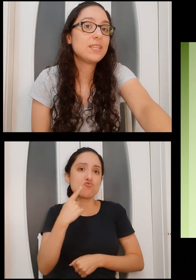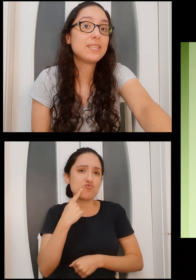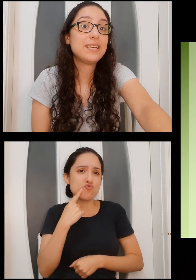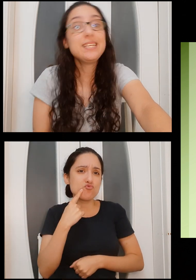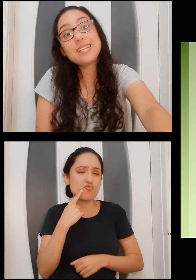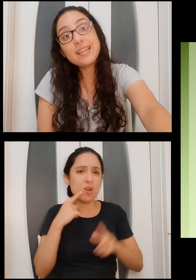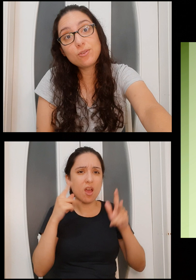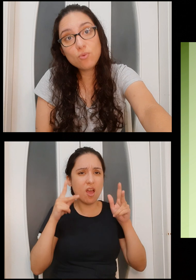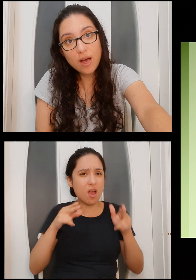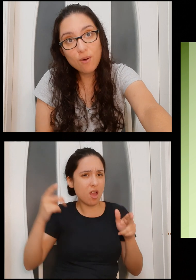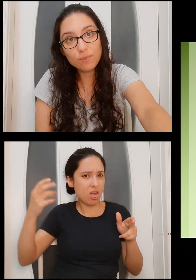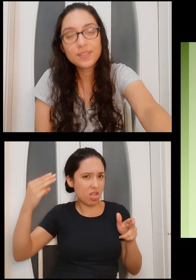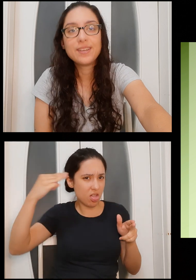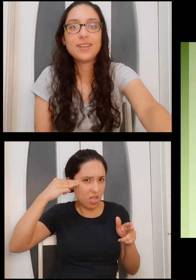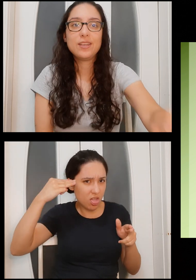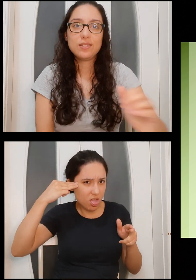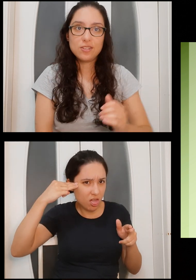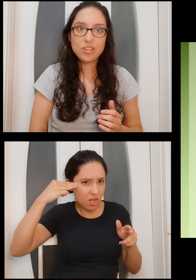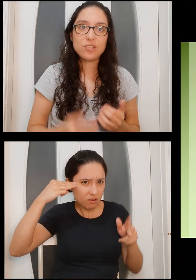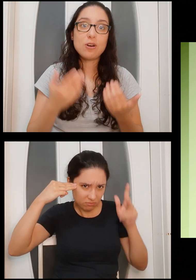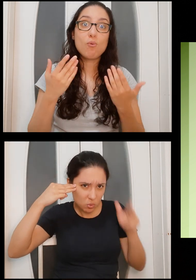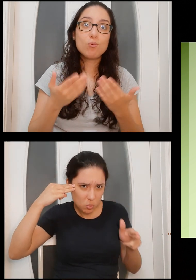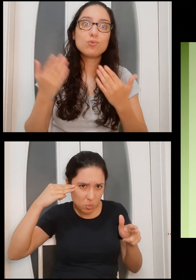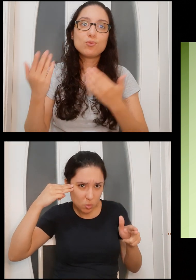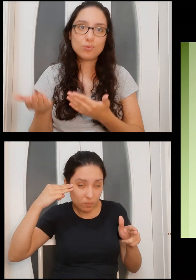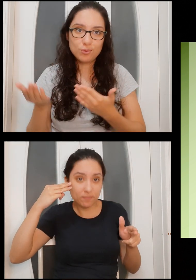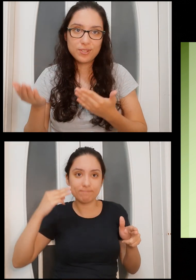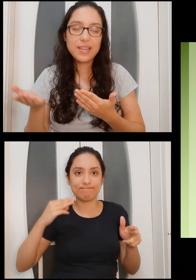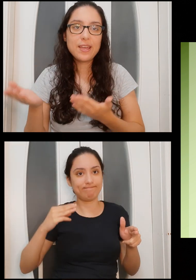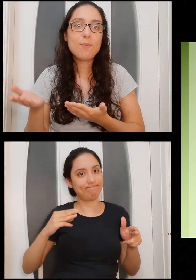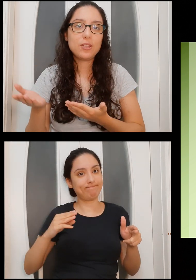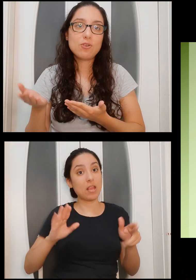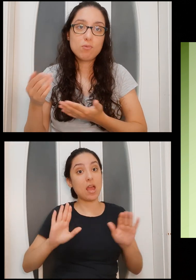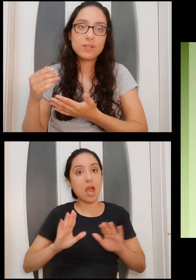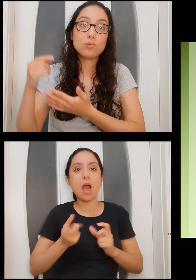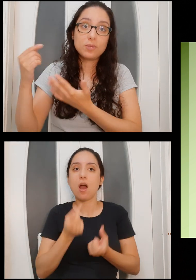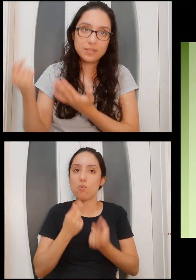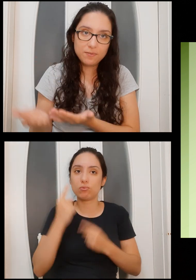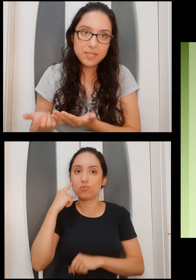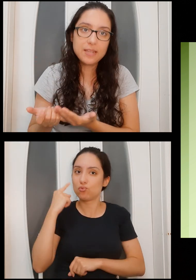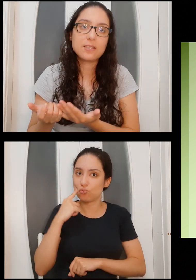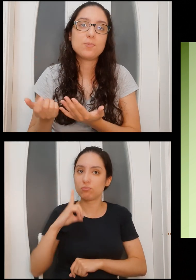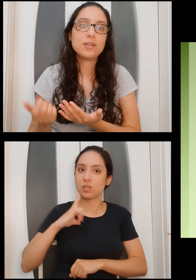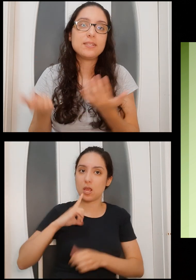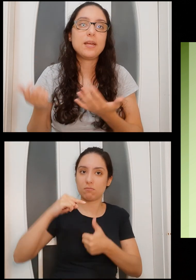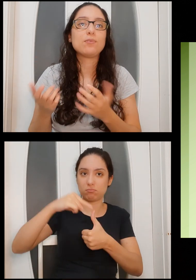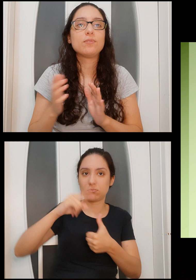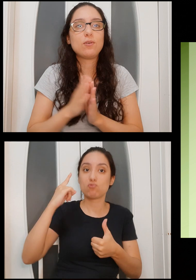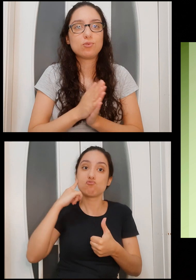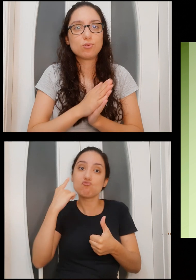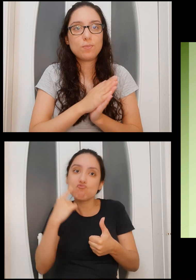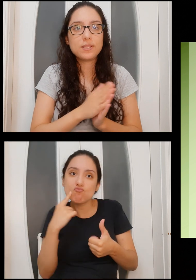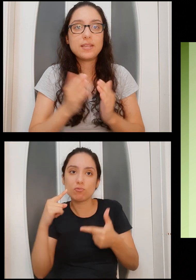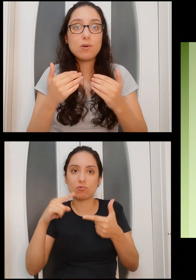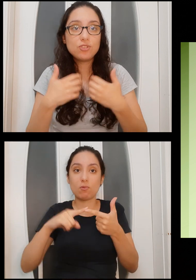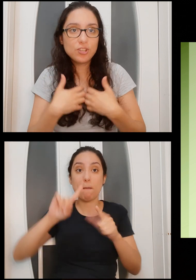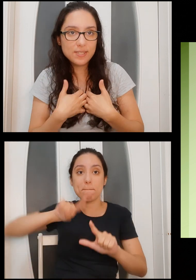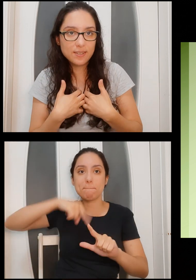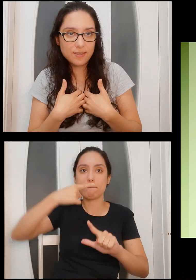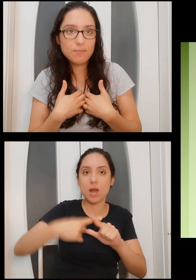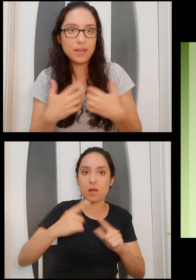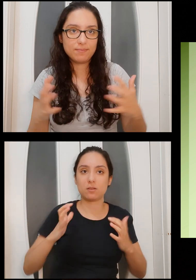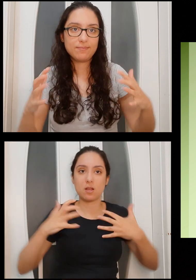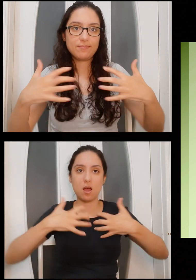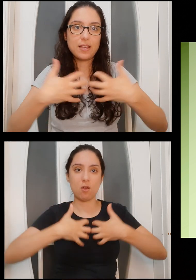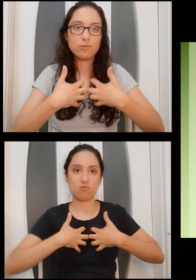têm deficiência intelectual. Gente, alguns surdos têm realmente algumas outras deficiências. Por exemplo, o surdo pode ser